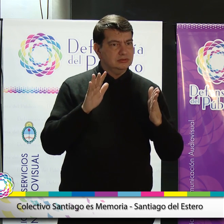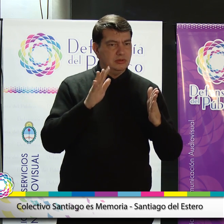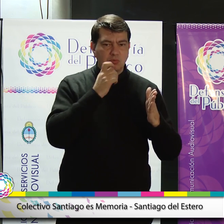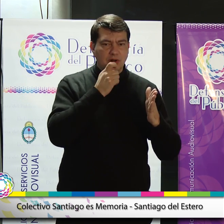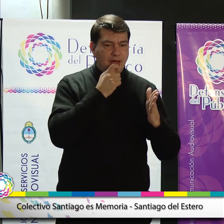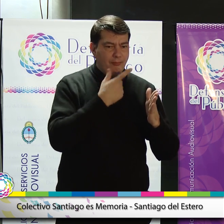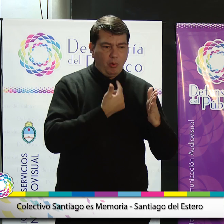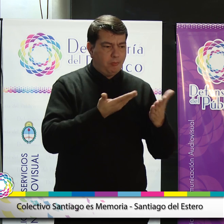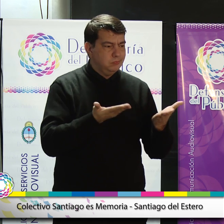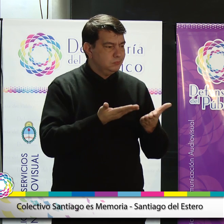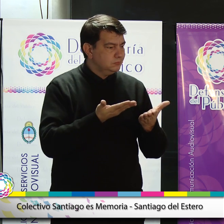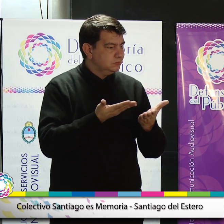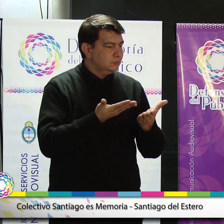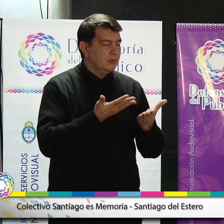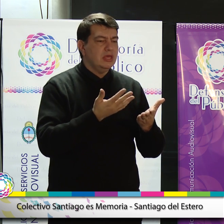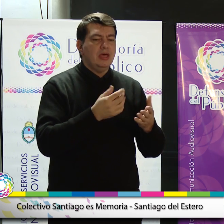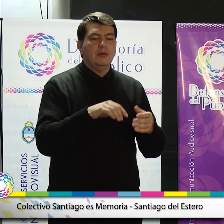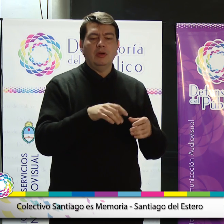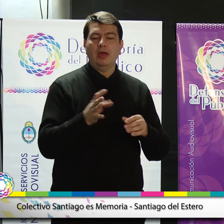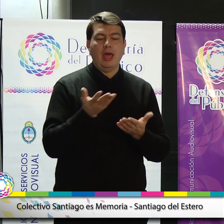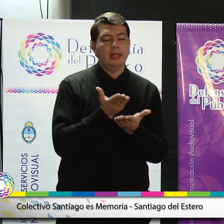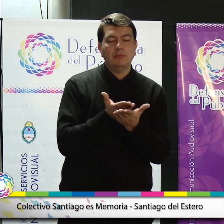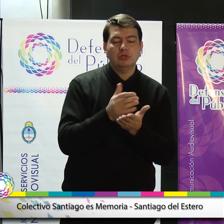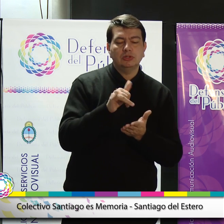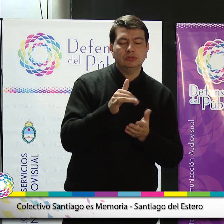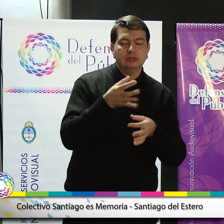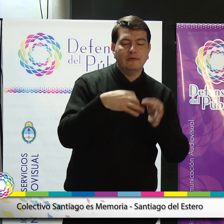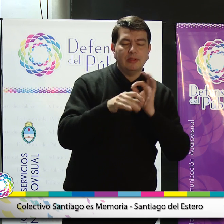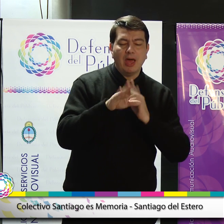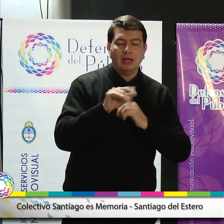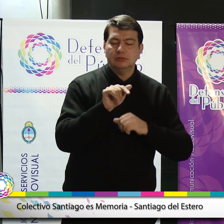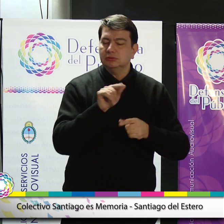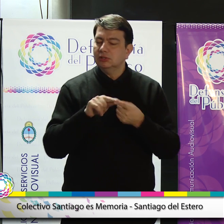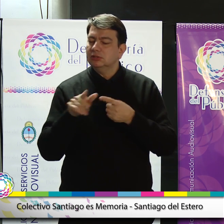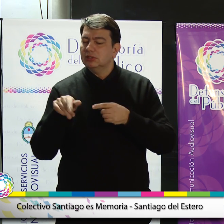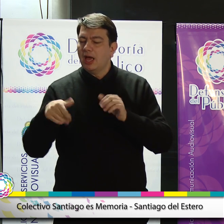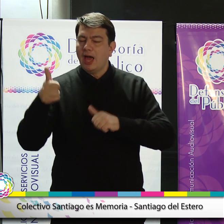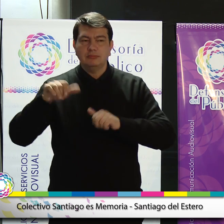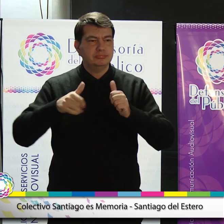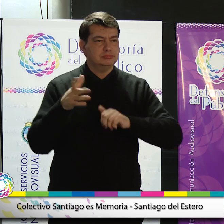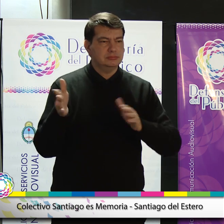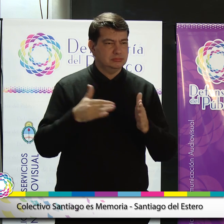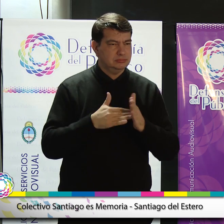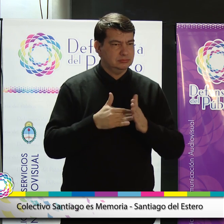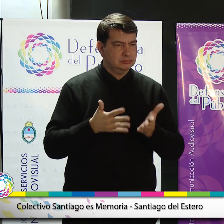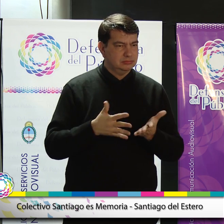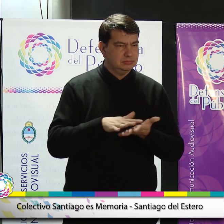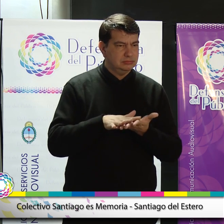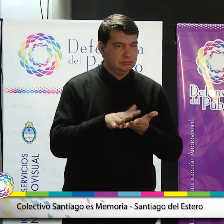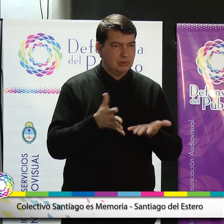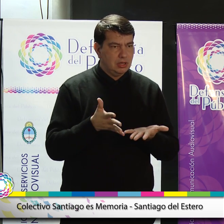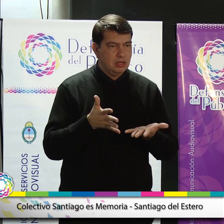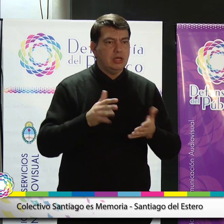cual se defina qué proyecto va a ganar un concurso o no por qué porque vemos también que